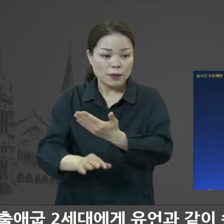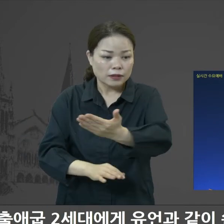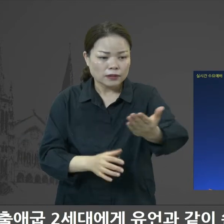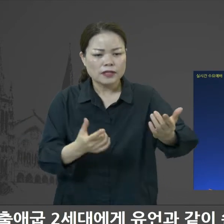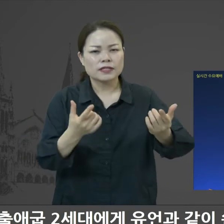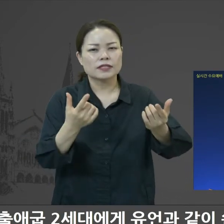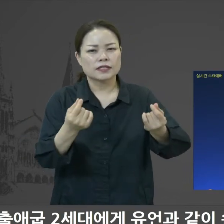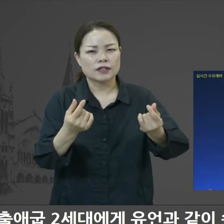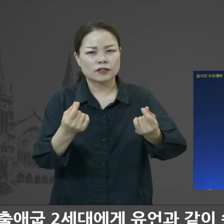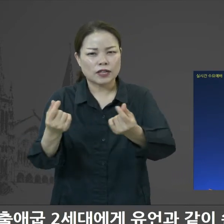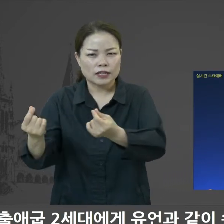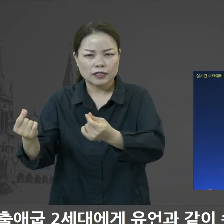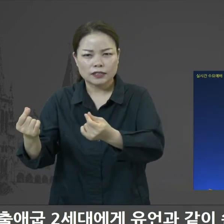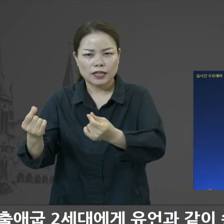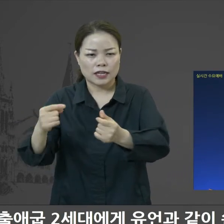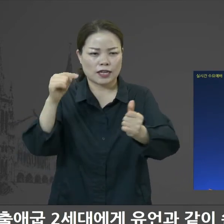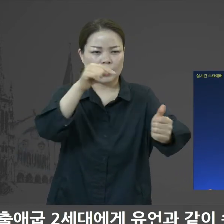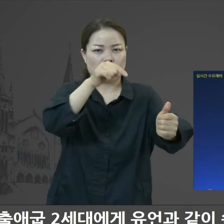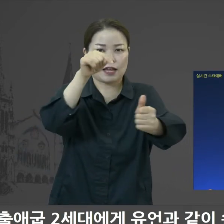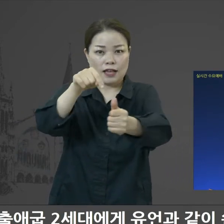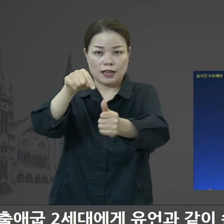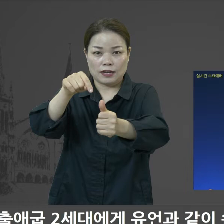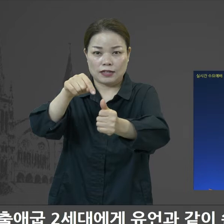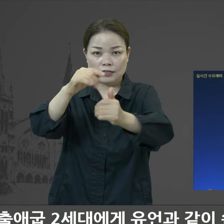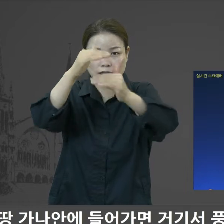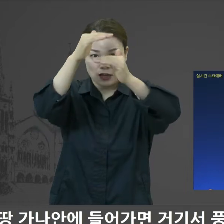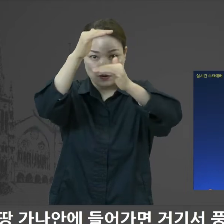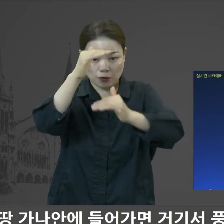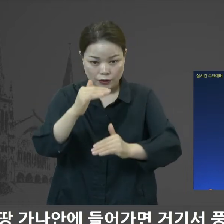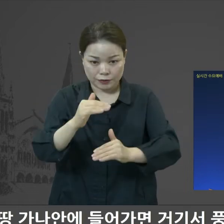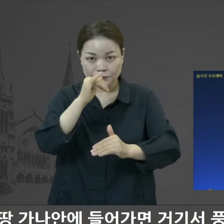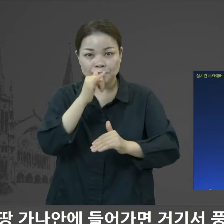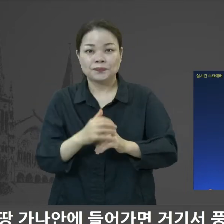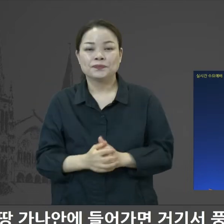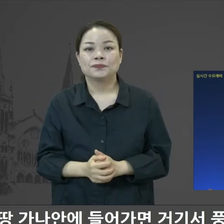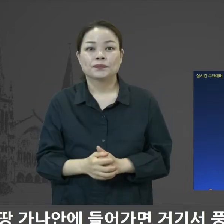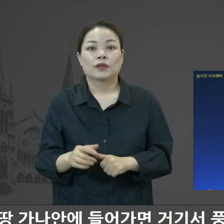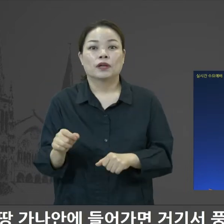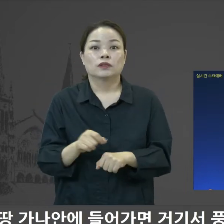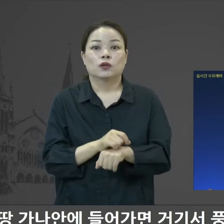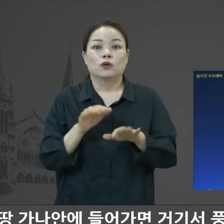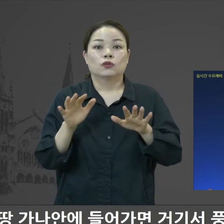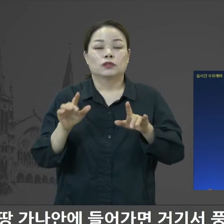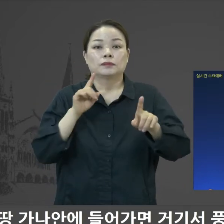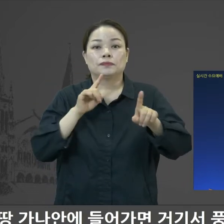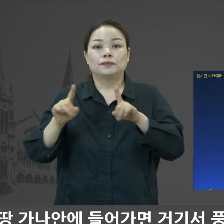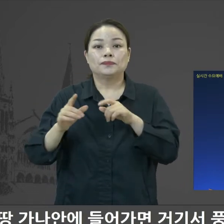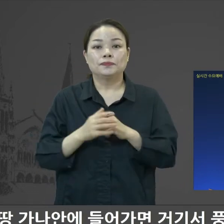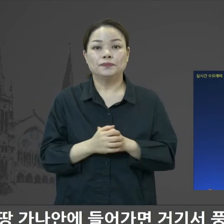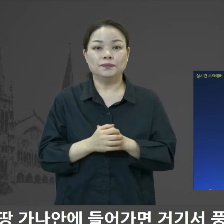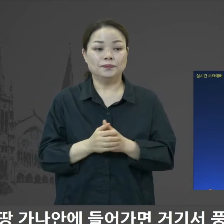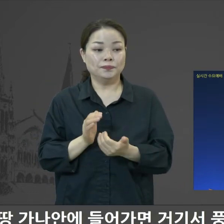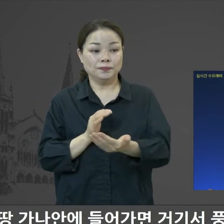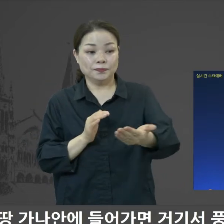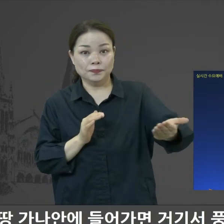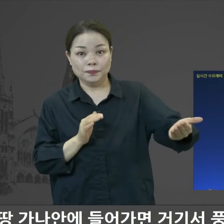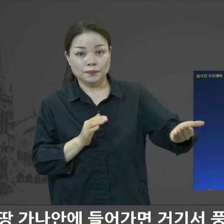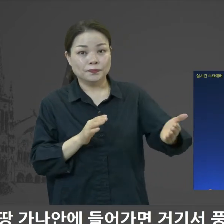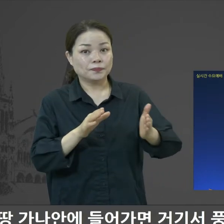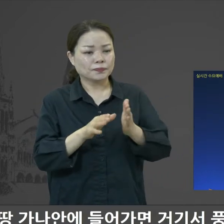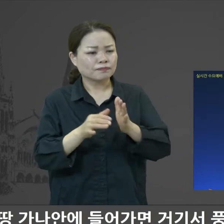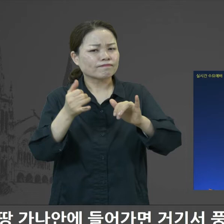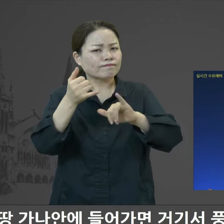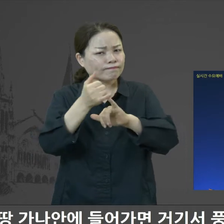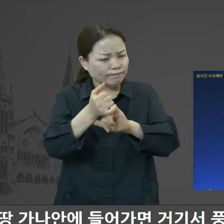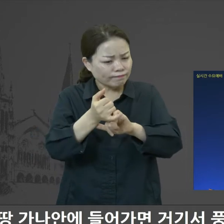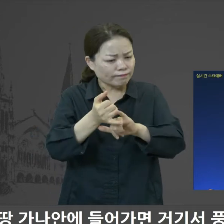이렇게 하라라는 명령을 많이 담고 있습니다. 특별히 오늘 말씀은 너희가 그때 약속의